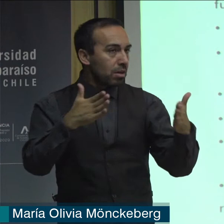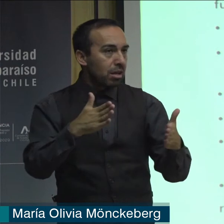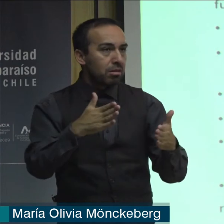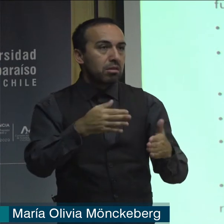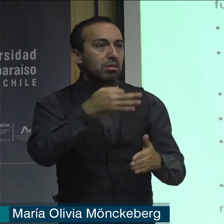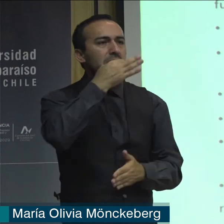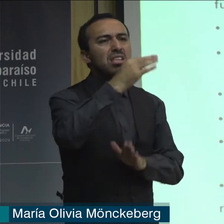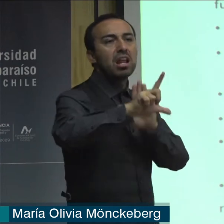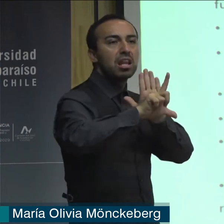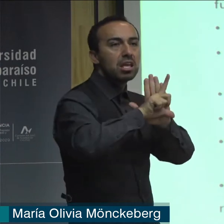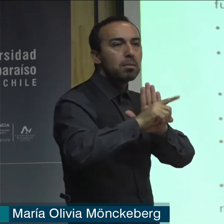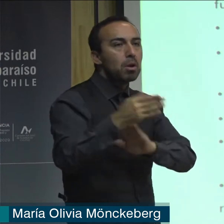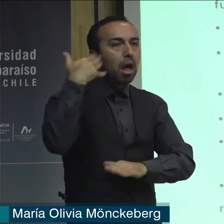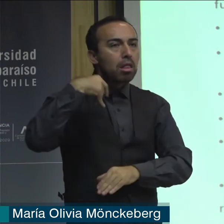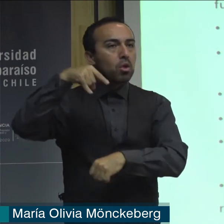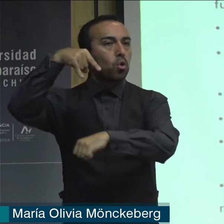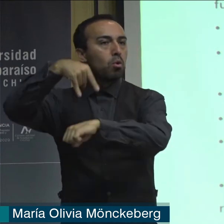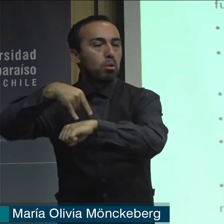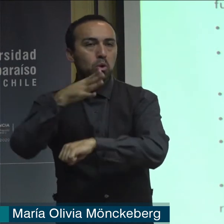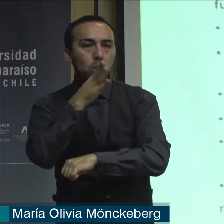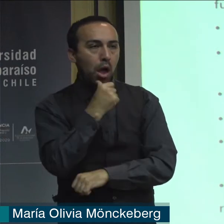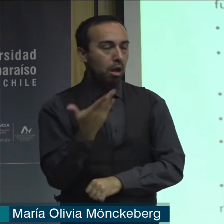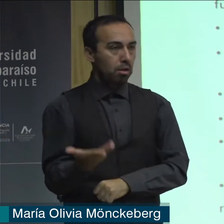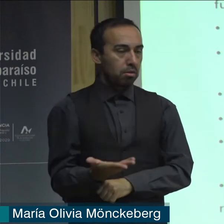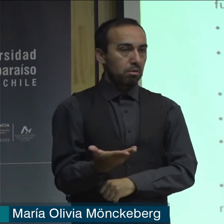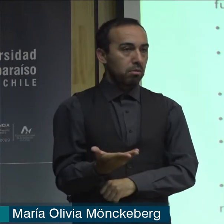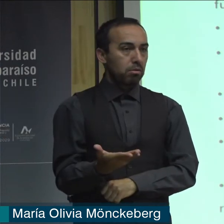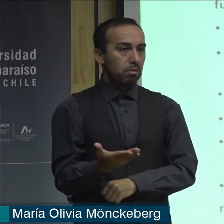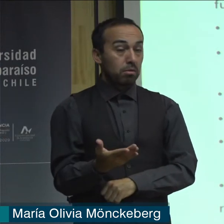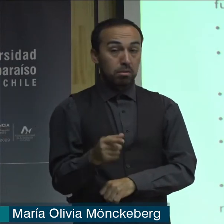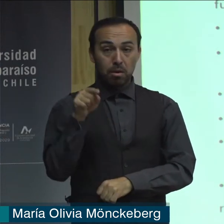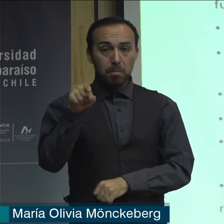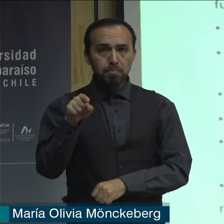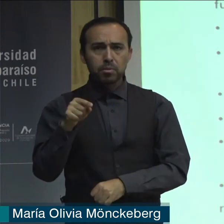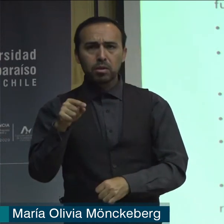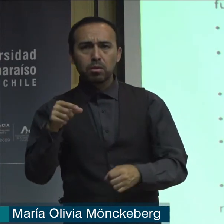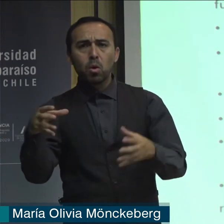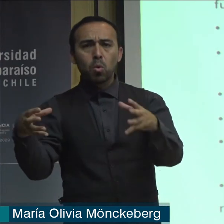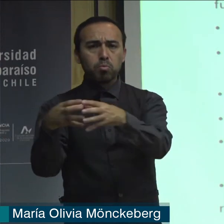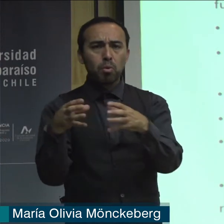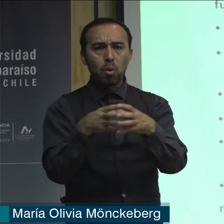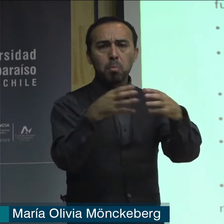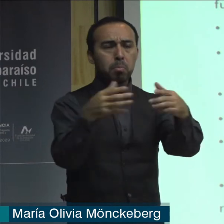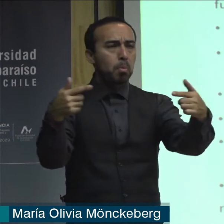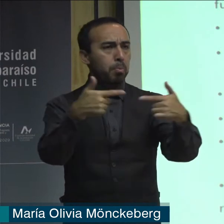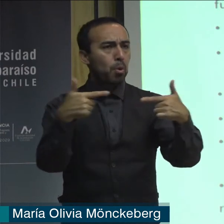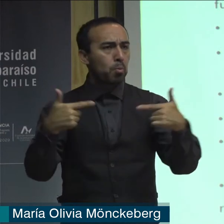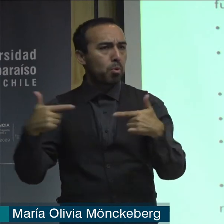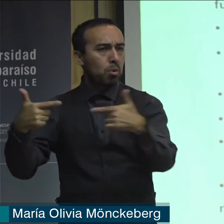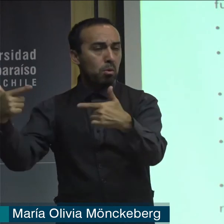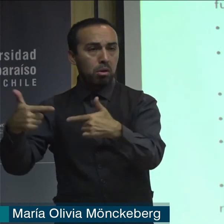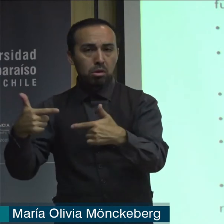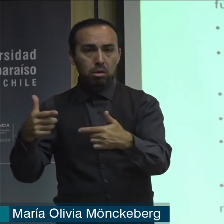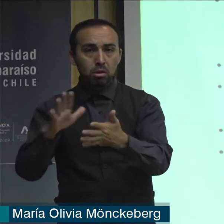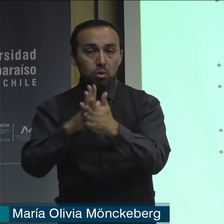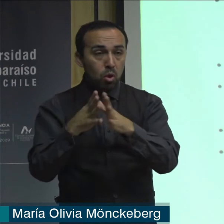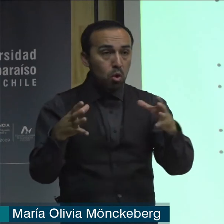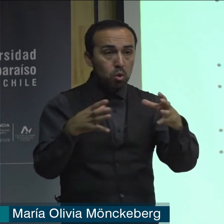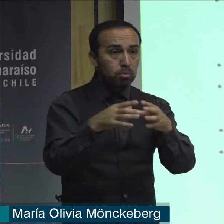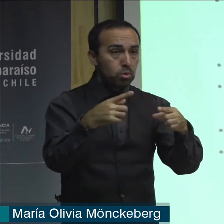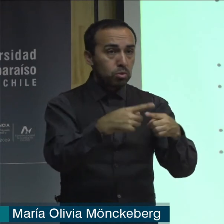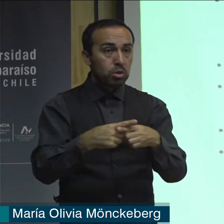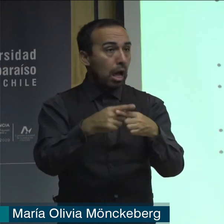pero no había congreso la versión había sido su primer congreso los partidos políticos y toda organización social